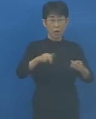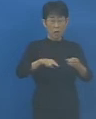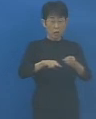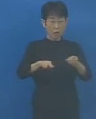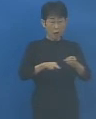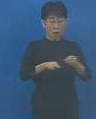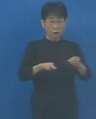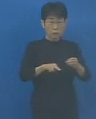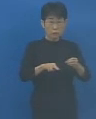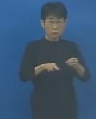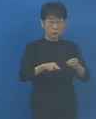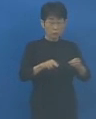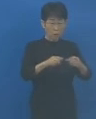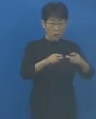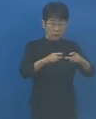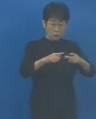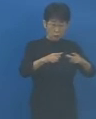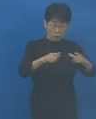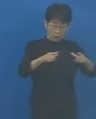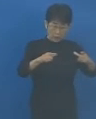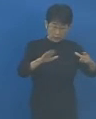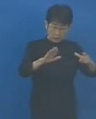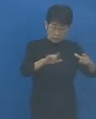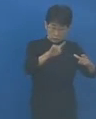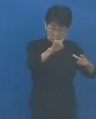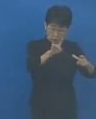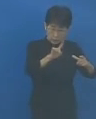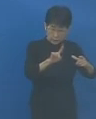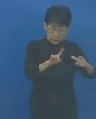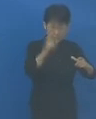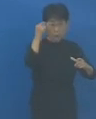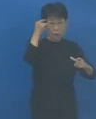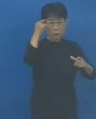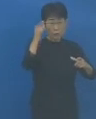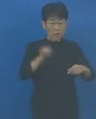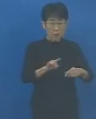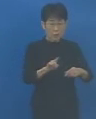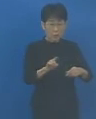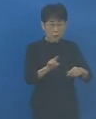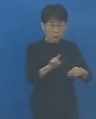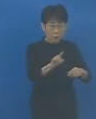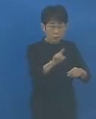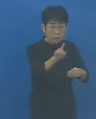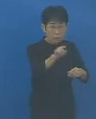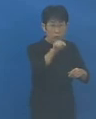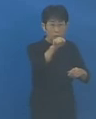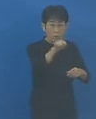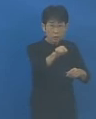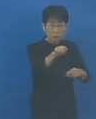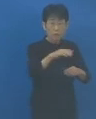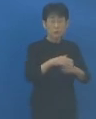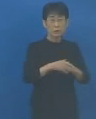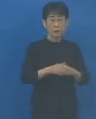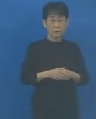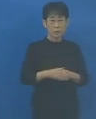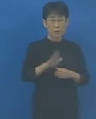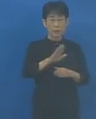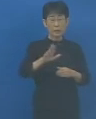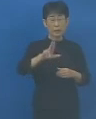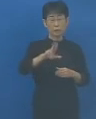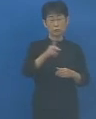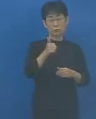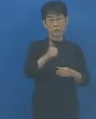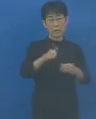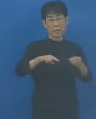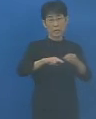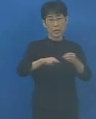っているのではないかと見られます。感染経路を追っていく状況からしますとデルタ株の可能